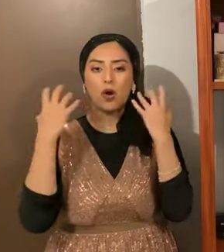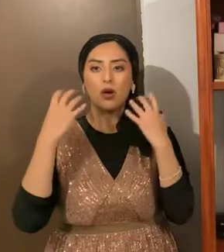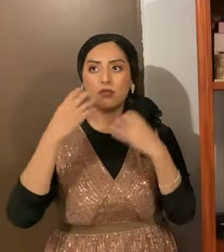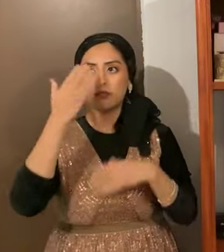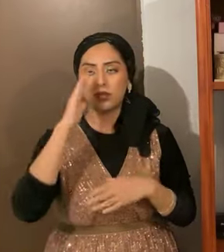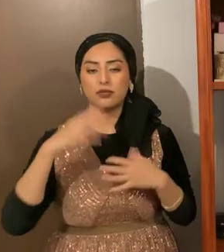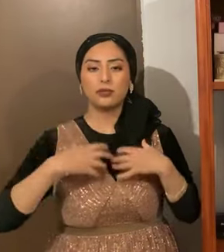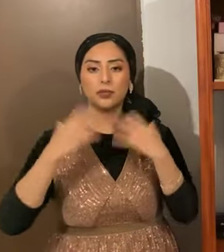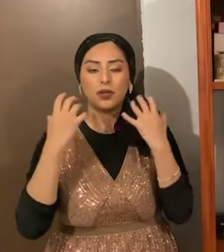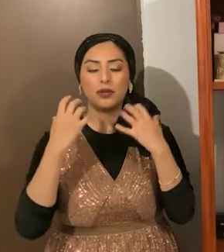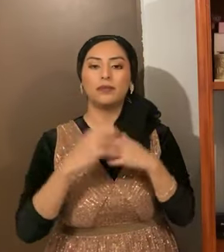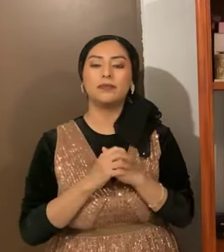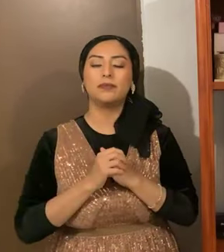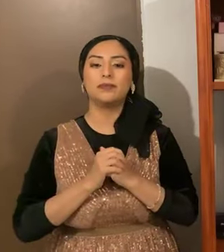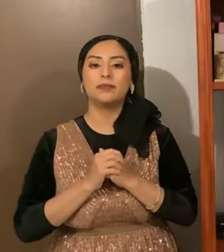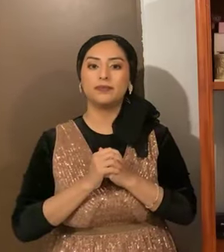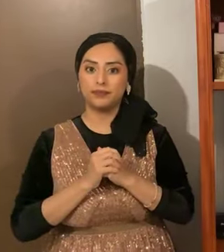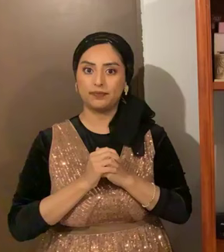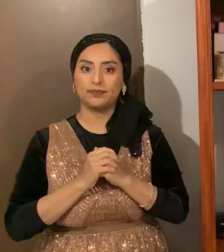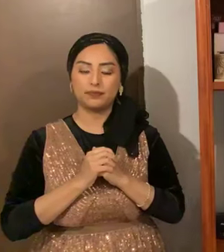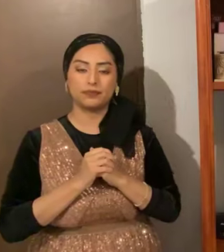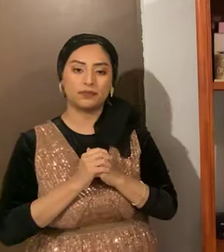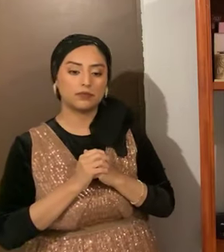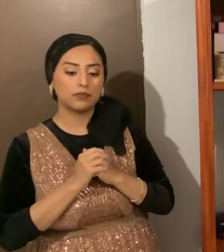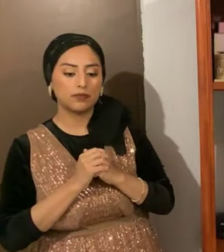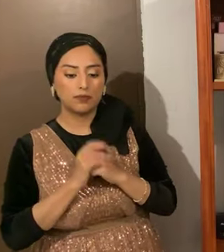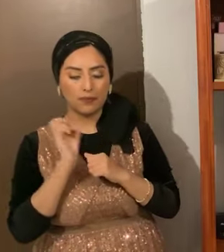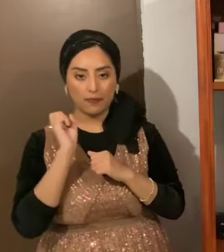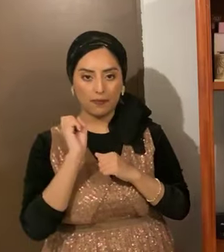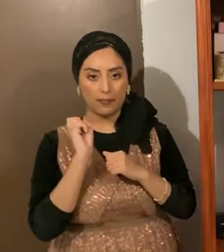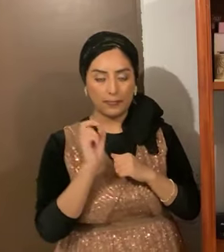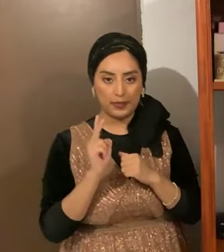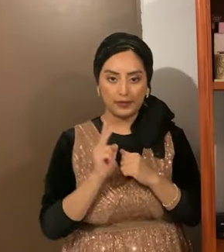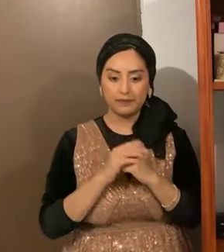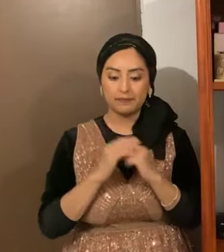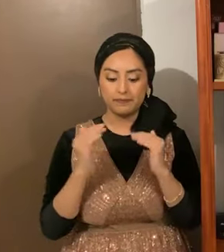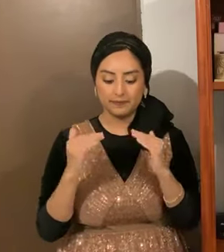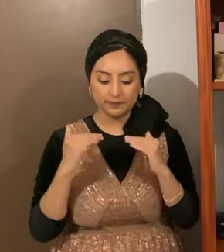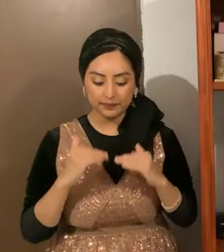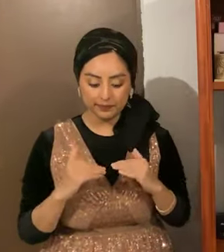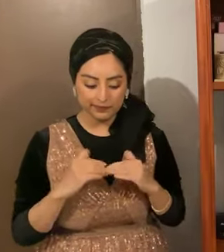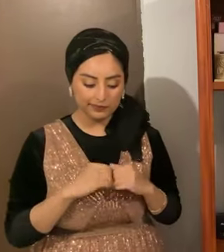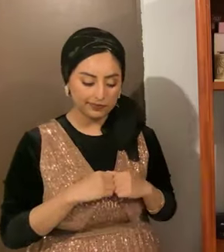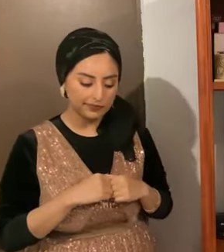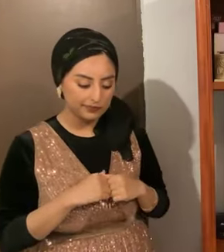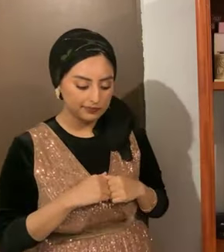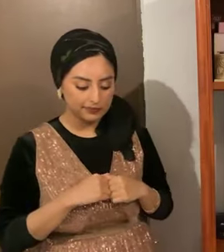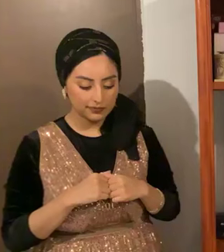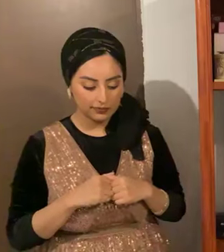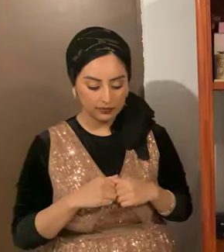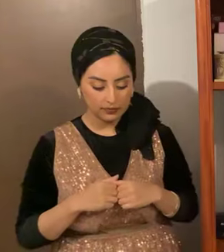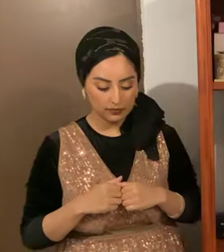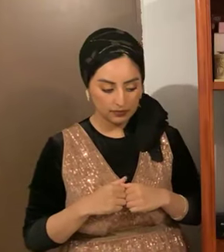Eterno. ¿Sí? ¿De acuerdo? Bueno, muy bien. Ahora,